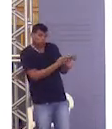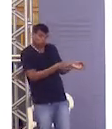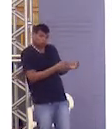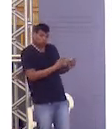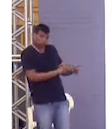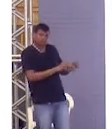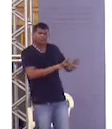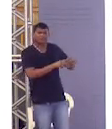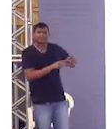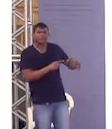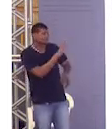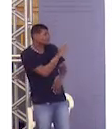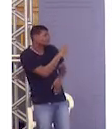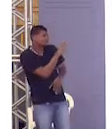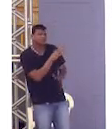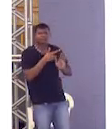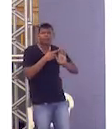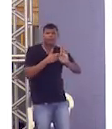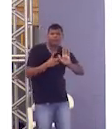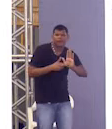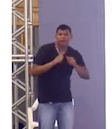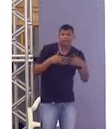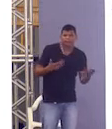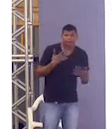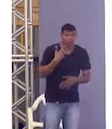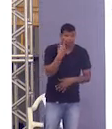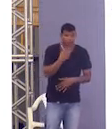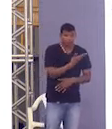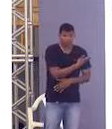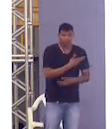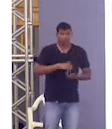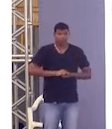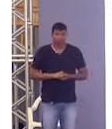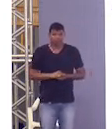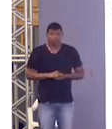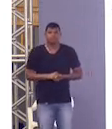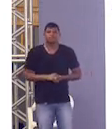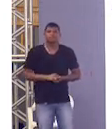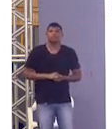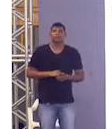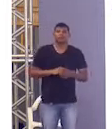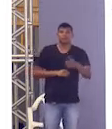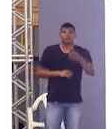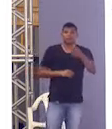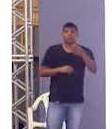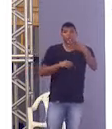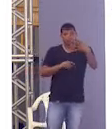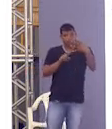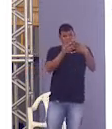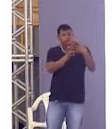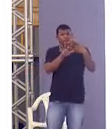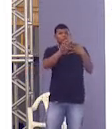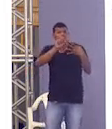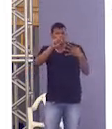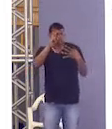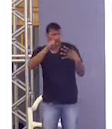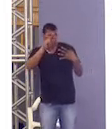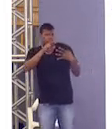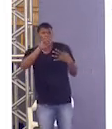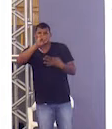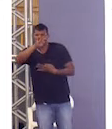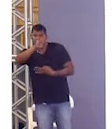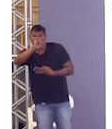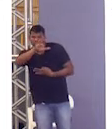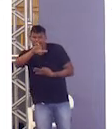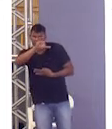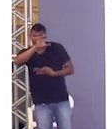inteira, seguida do AP. O AP é o antiperíodo. Você pega a parte inteira, pega o antiperíodo